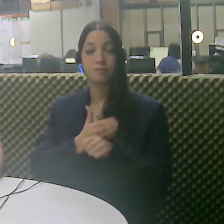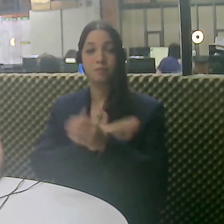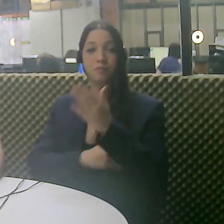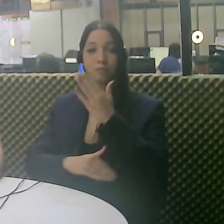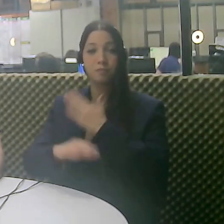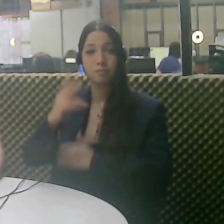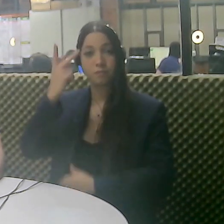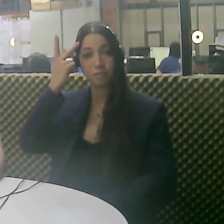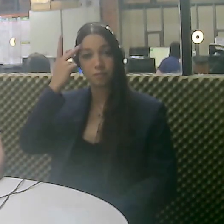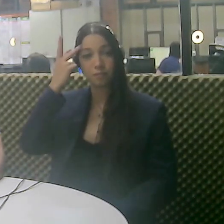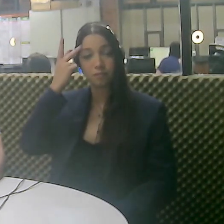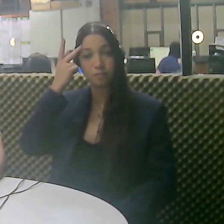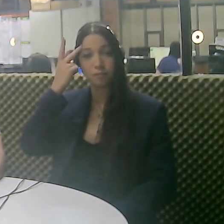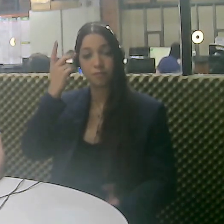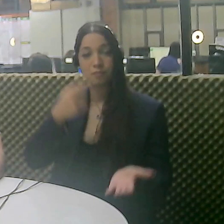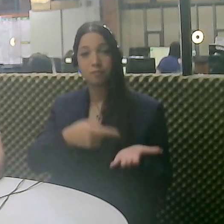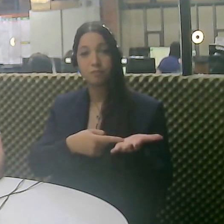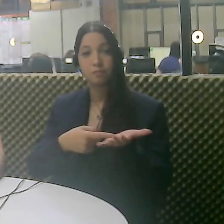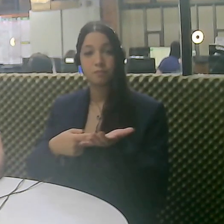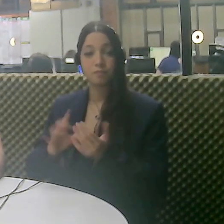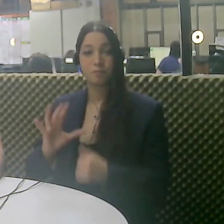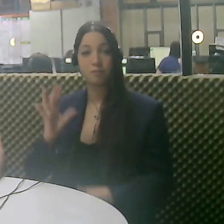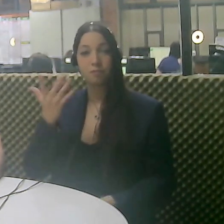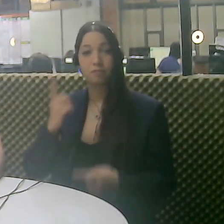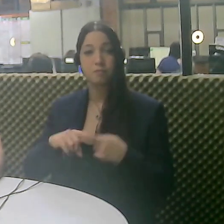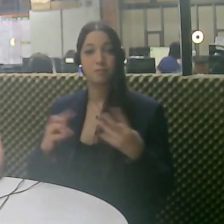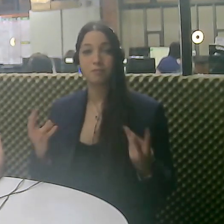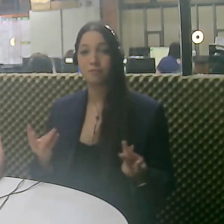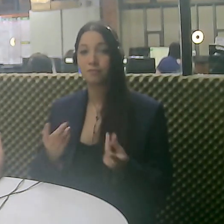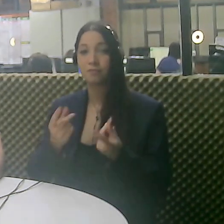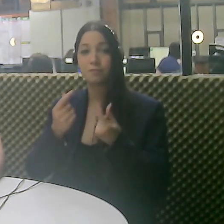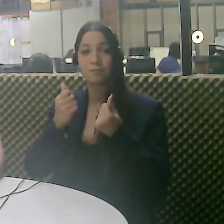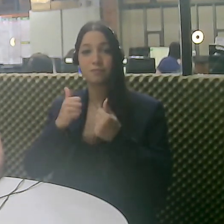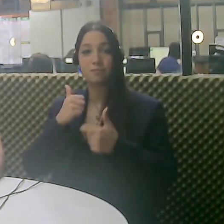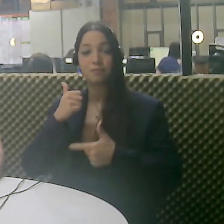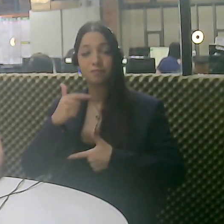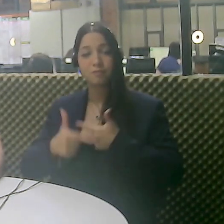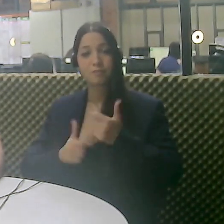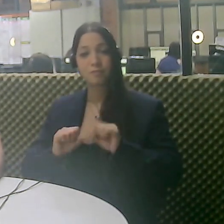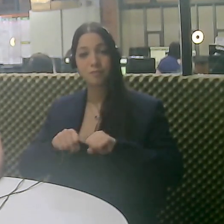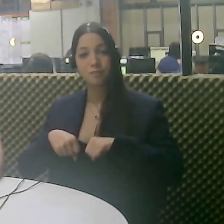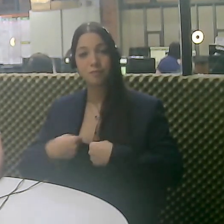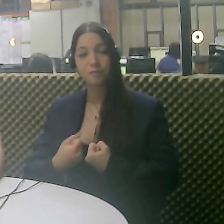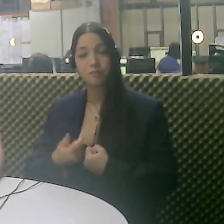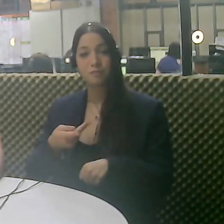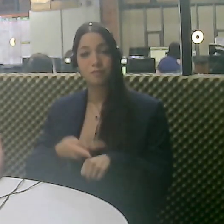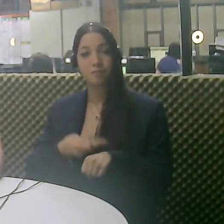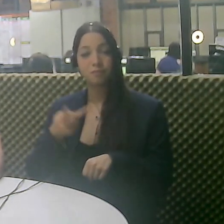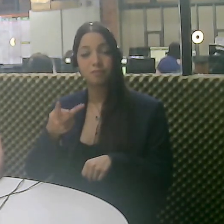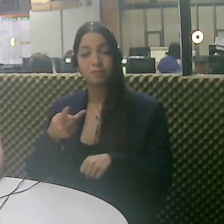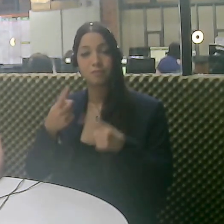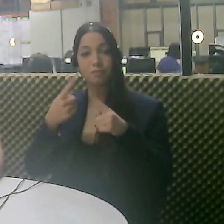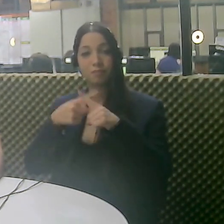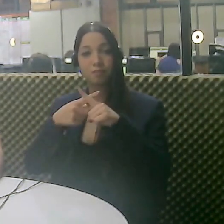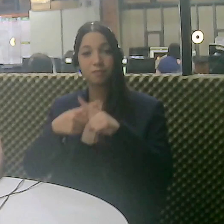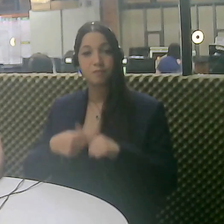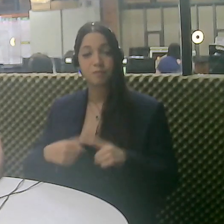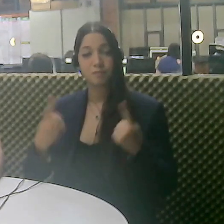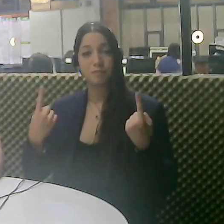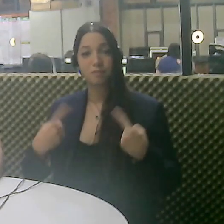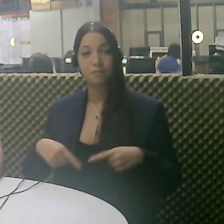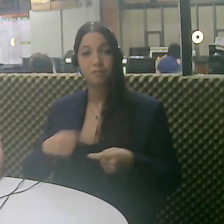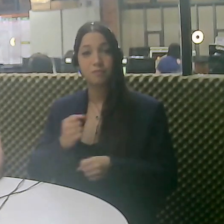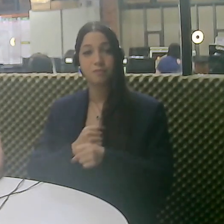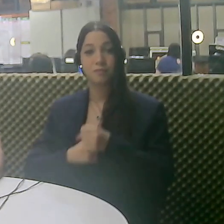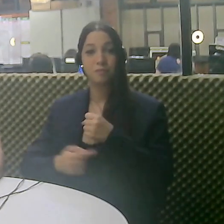São Paulo. A convocação ocorreu devido aos excelentes resultados alcançados por Rodrigo em competições disputadas ao longo do